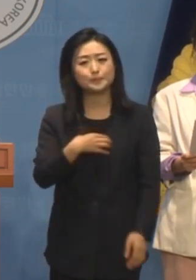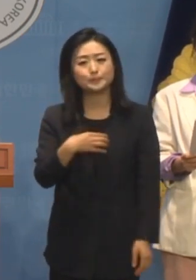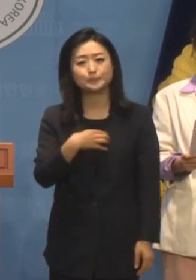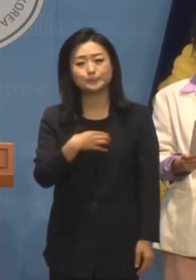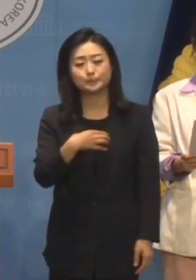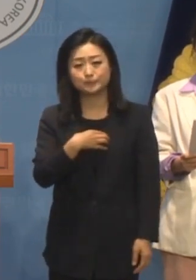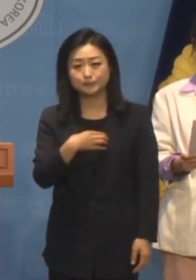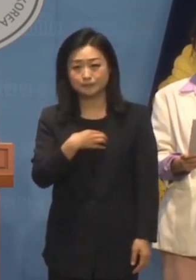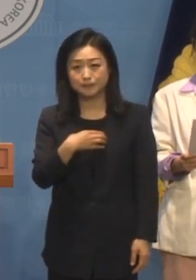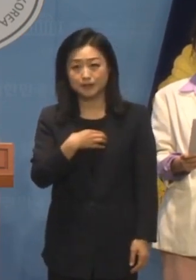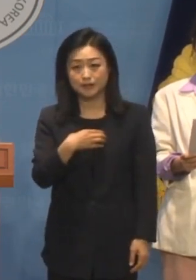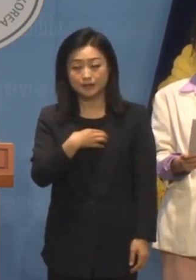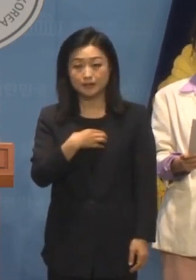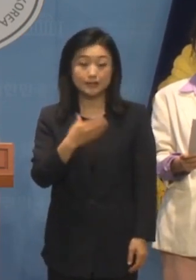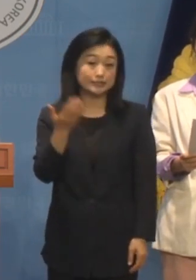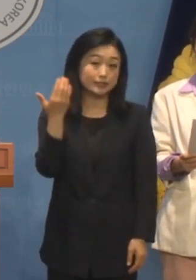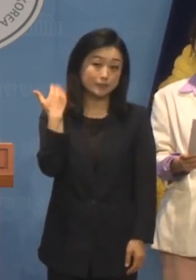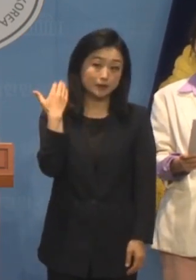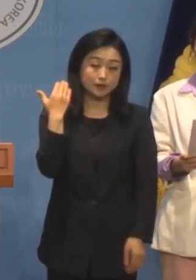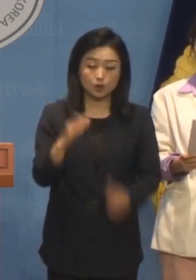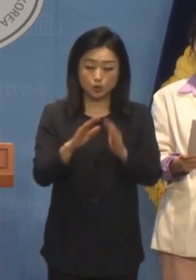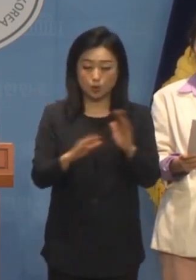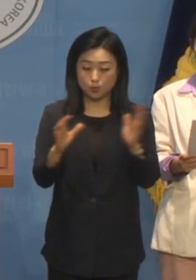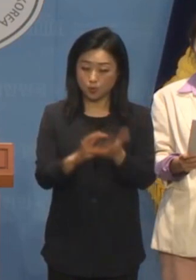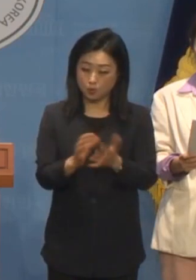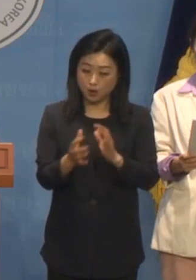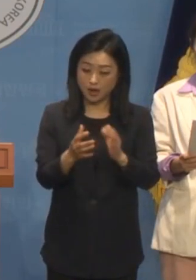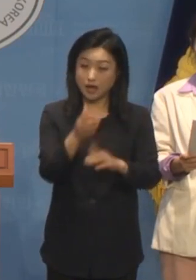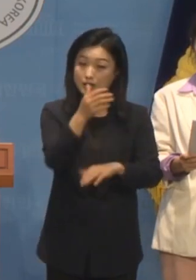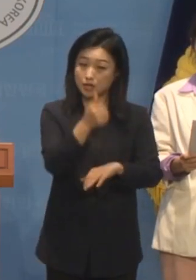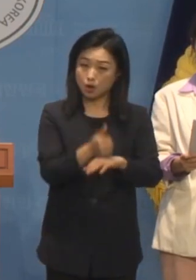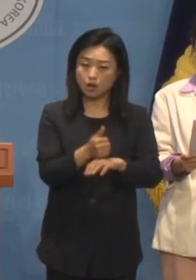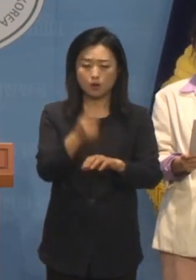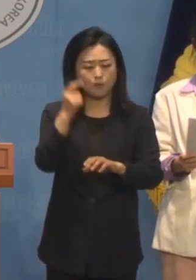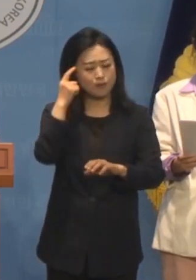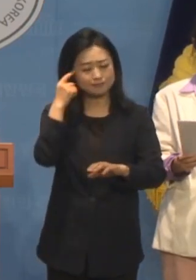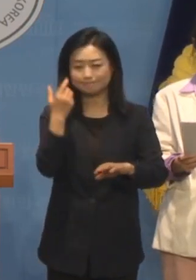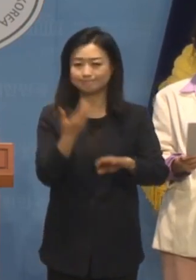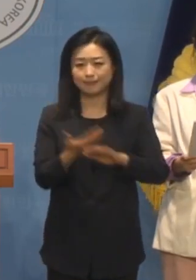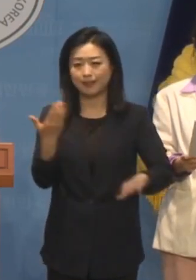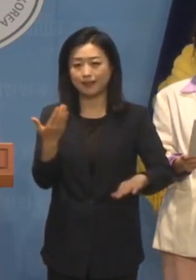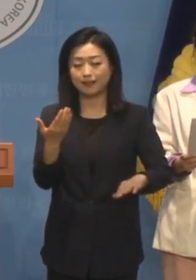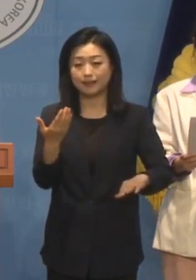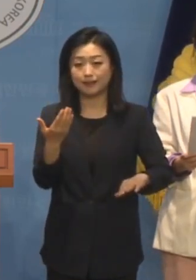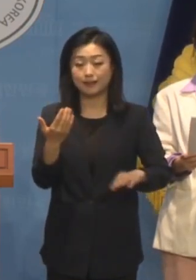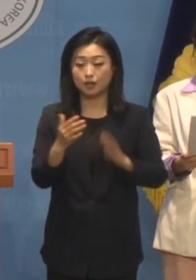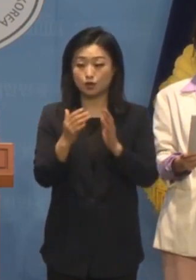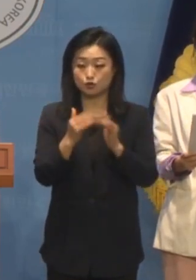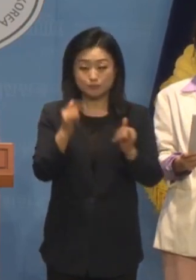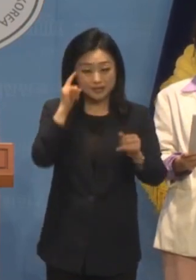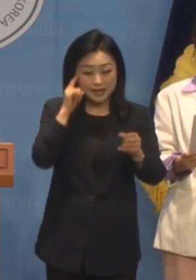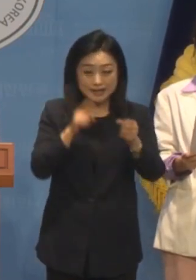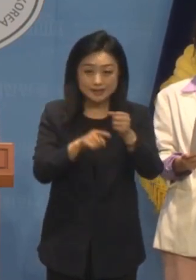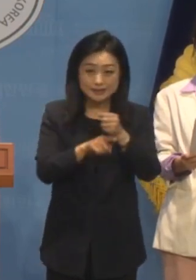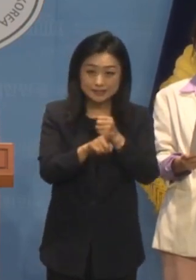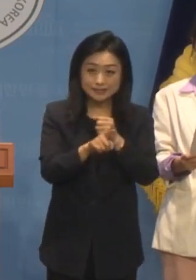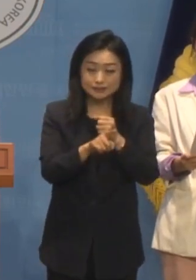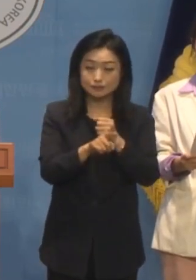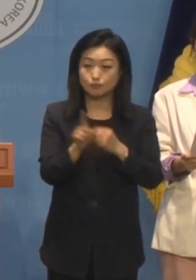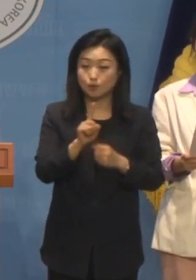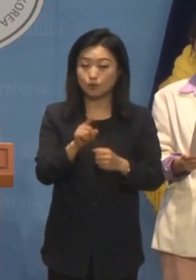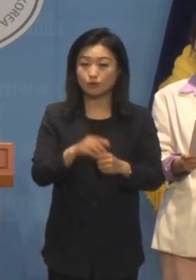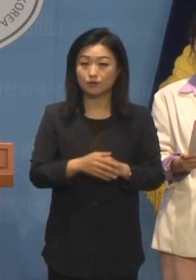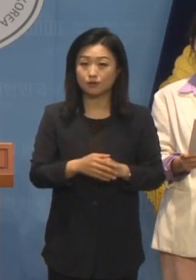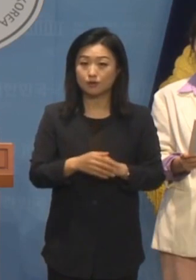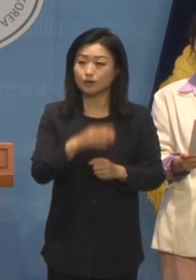없습니다. 지난 공론화 결과와 반대로 국민의 뜻이 노후소득